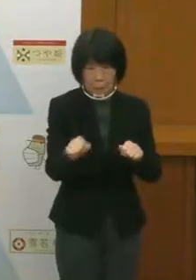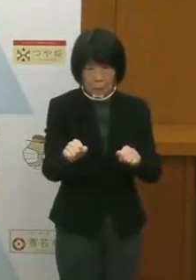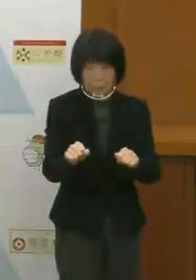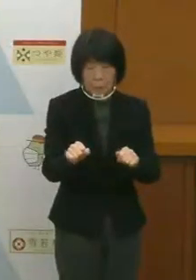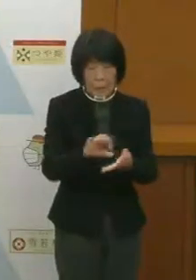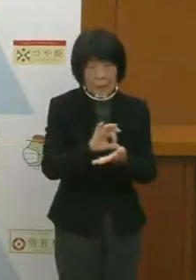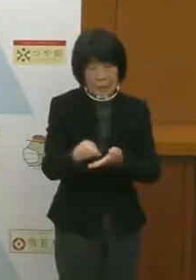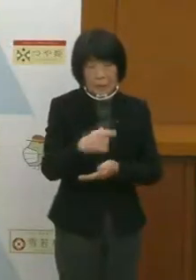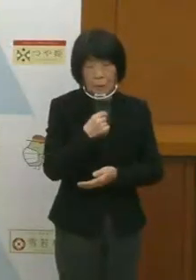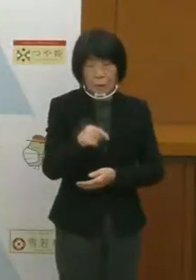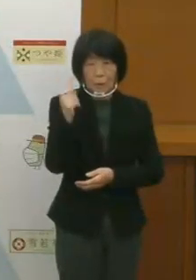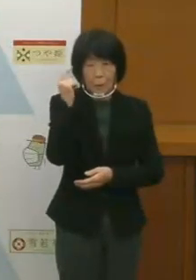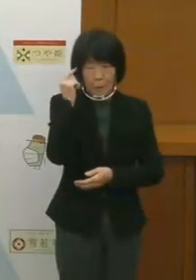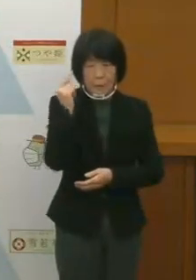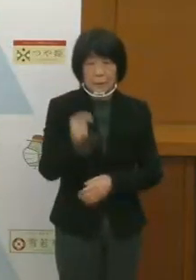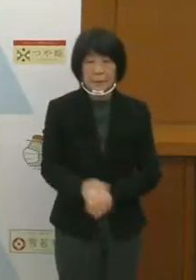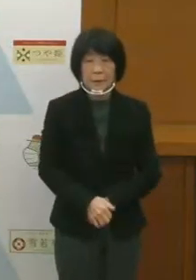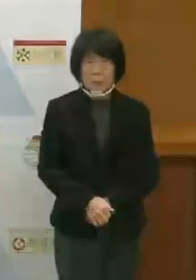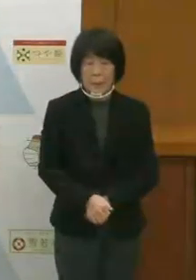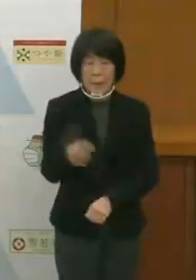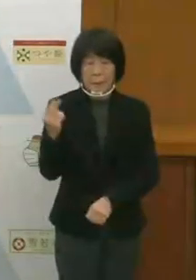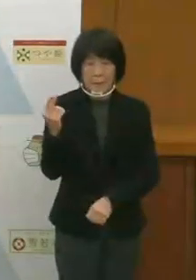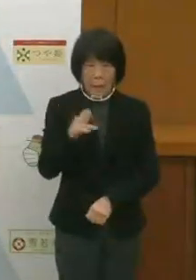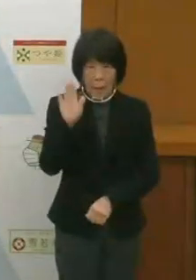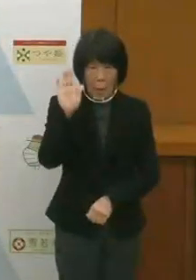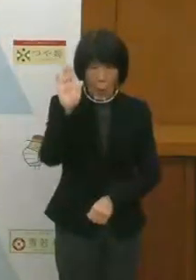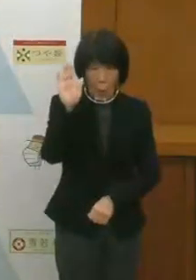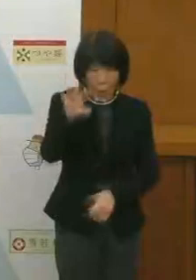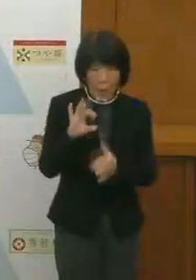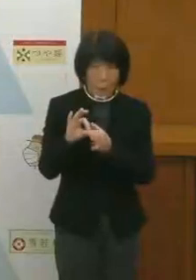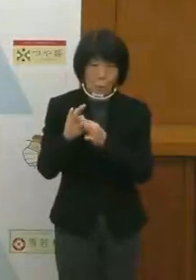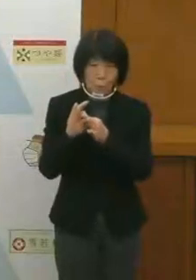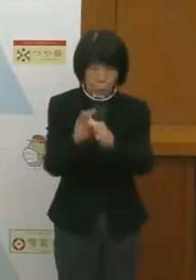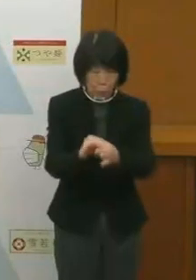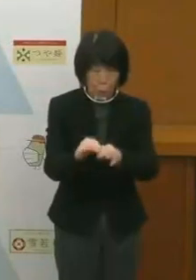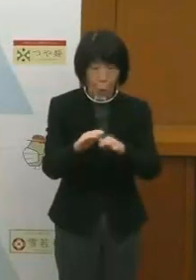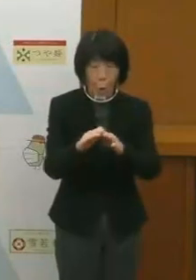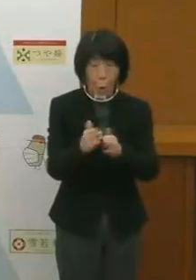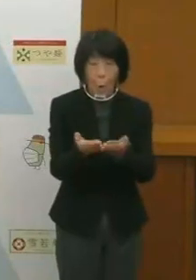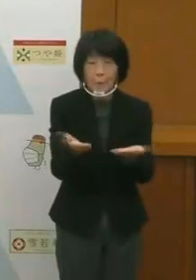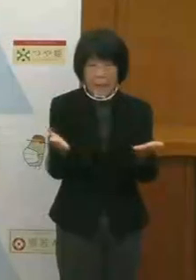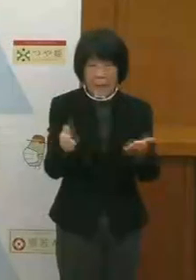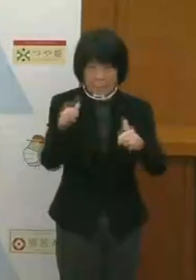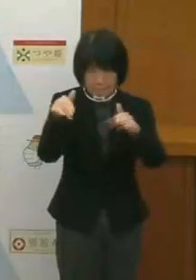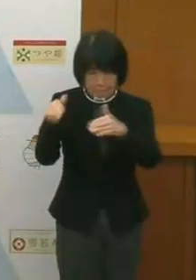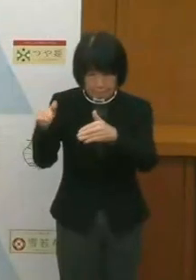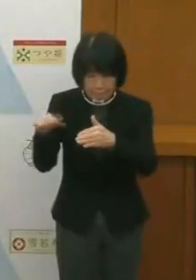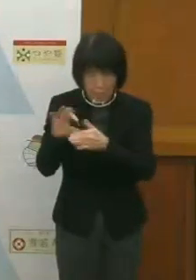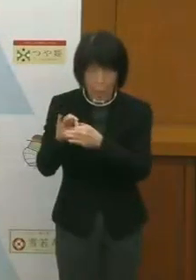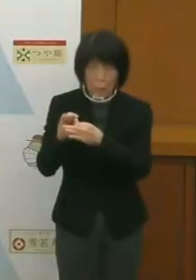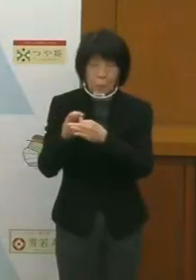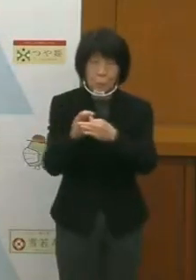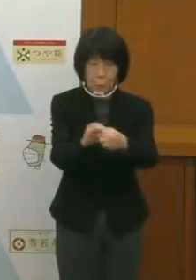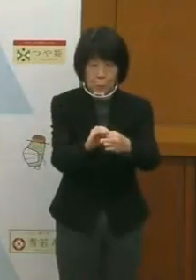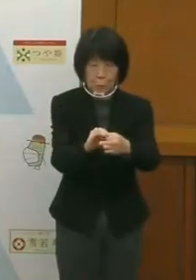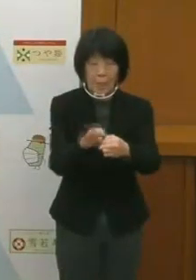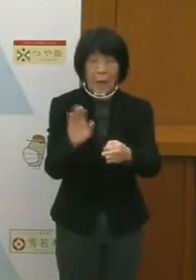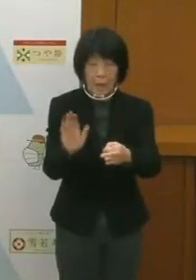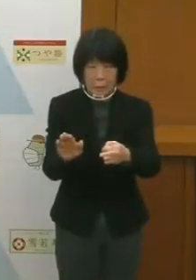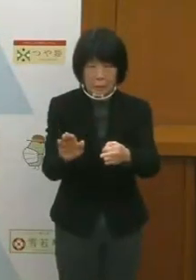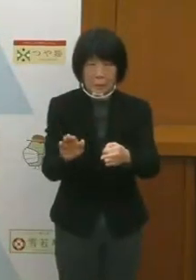用いただきたいと思います。また今後も引き続き協賛店の募集を行っておりますので